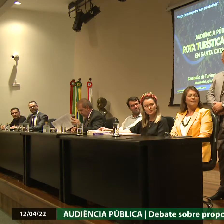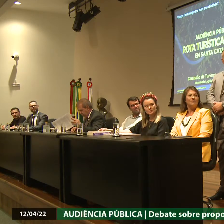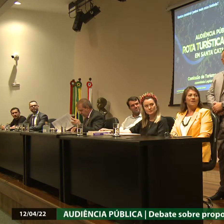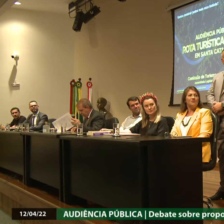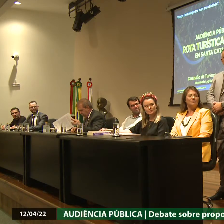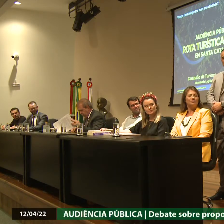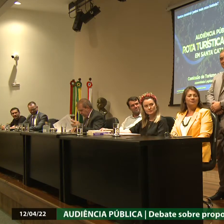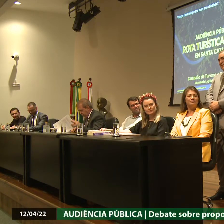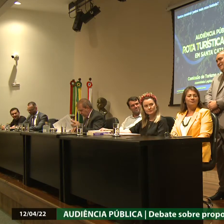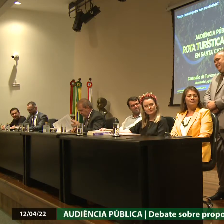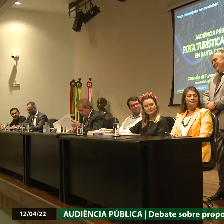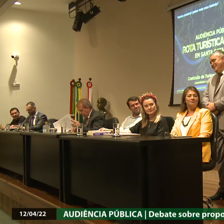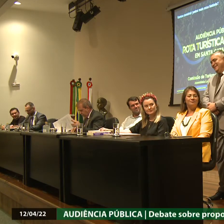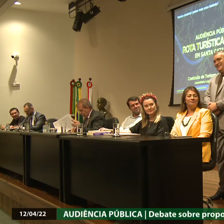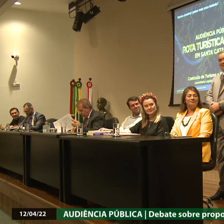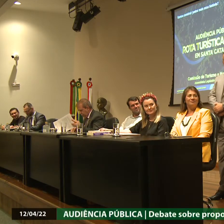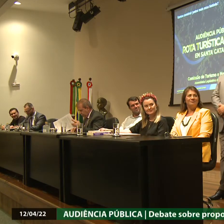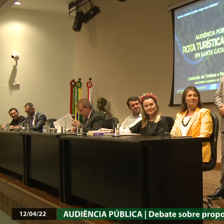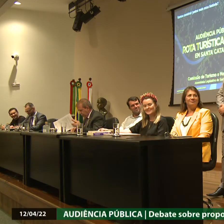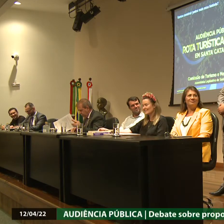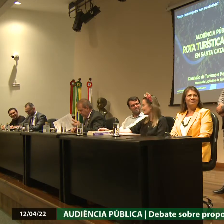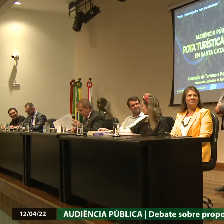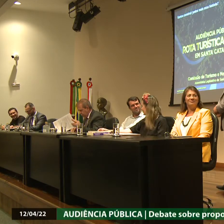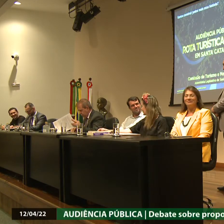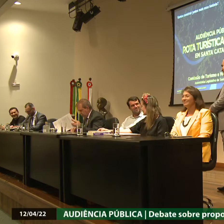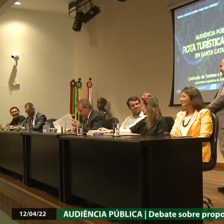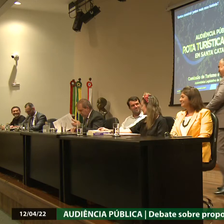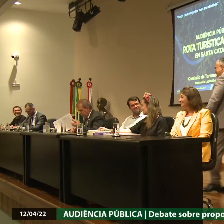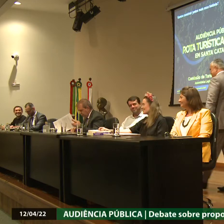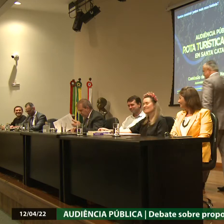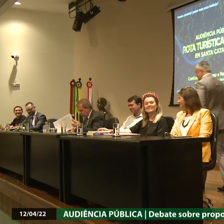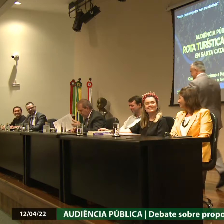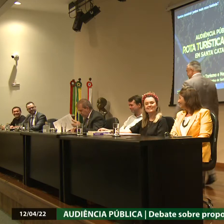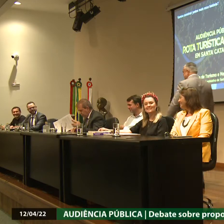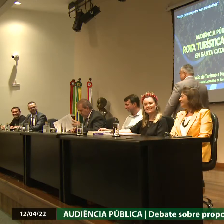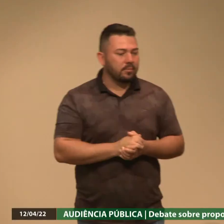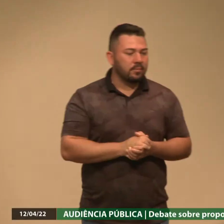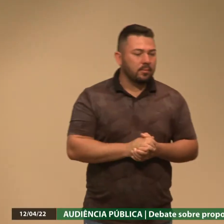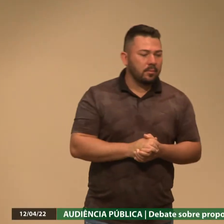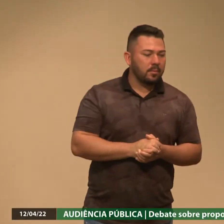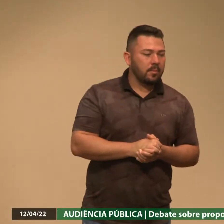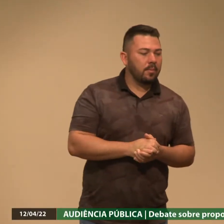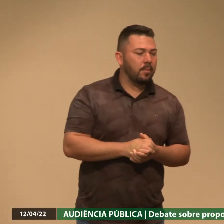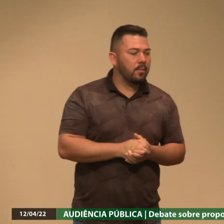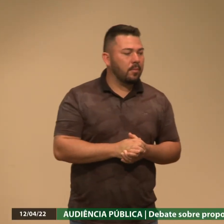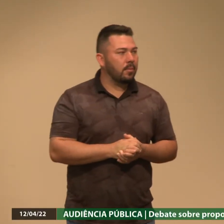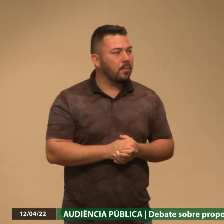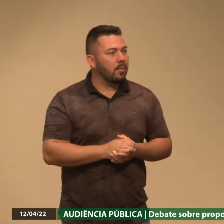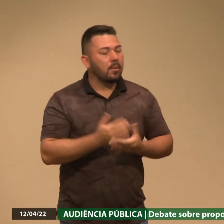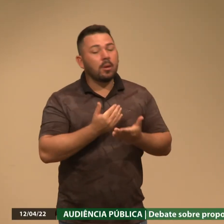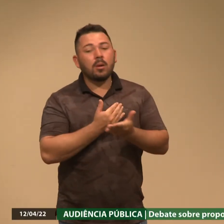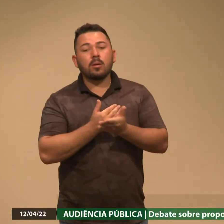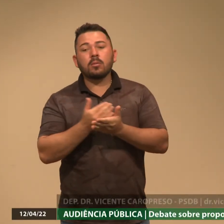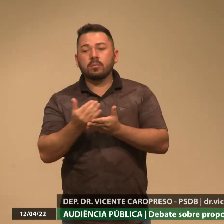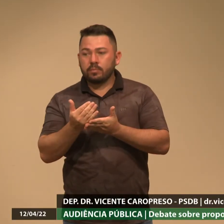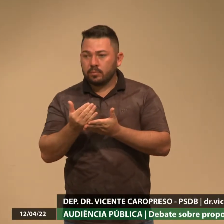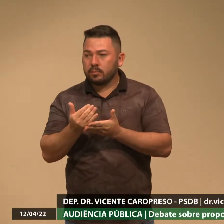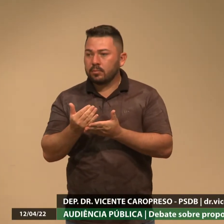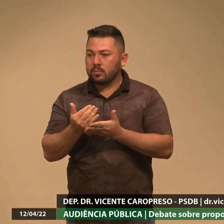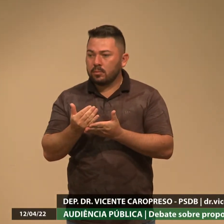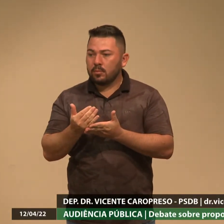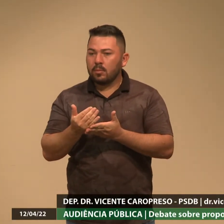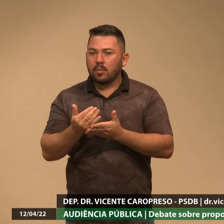tenho Gerson Gerson Tá bom gatinha de olho tá inicialmente Eu pediria